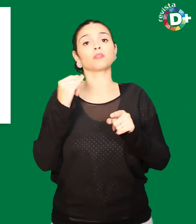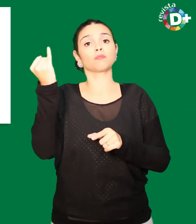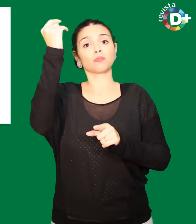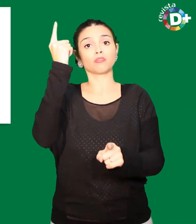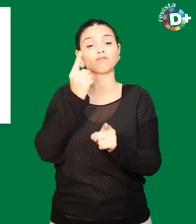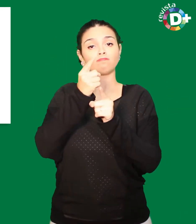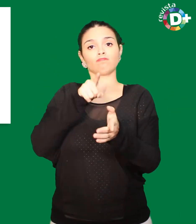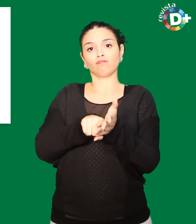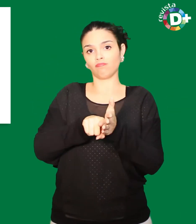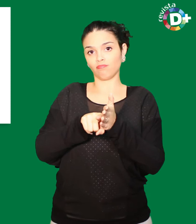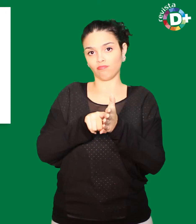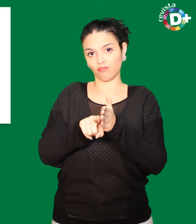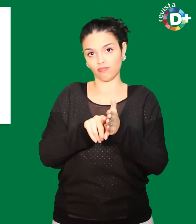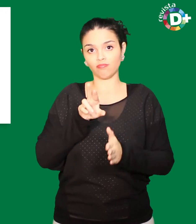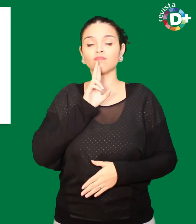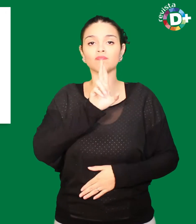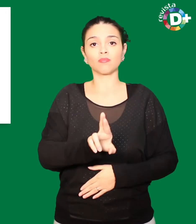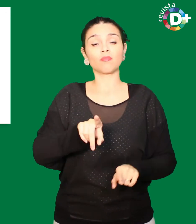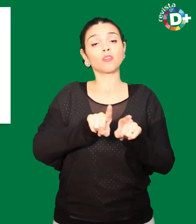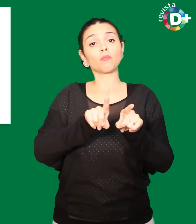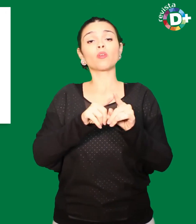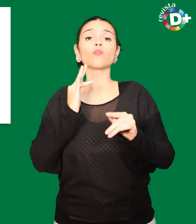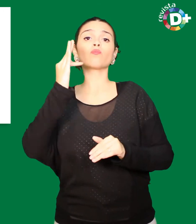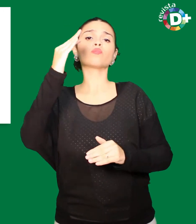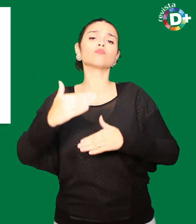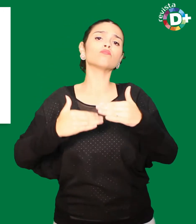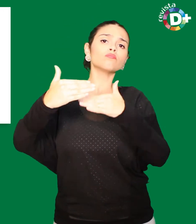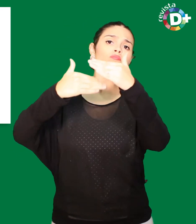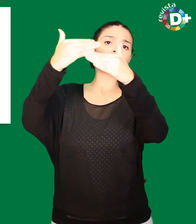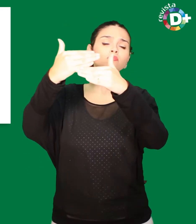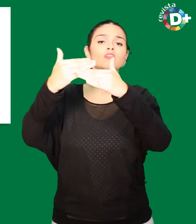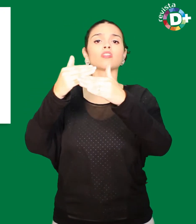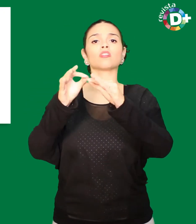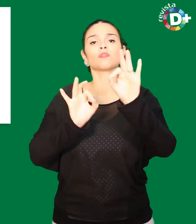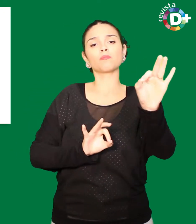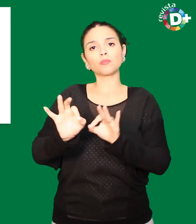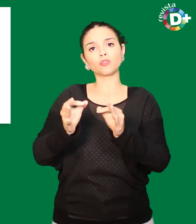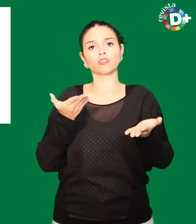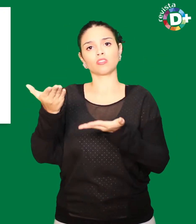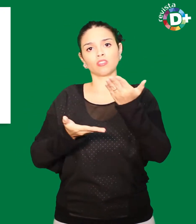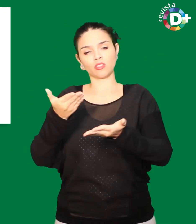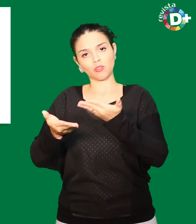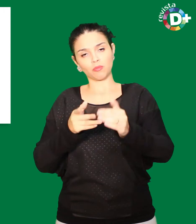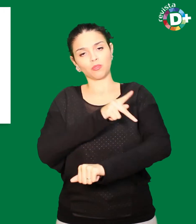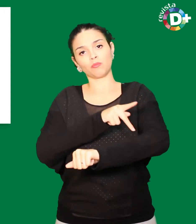do diagnóstico, do estabelecimento de um prognóstico, do projeto terapêutico e pedagógico para cada